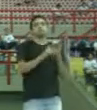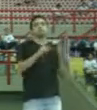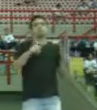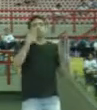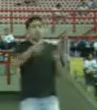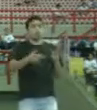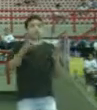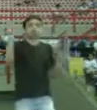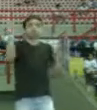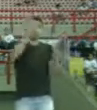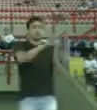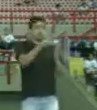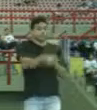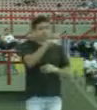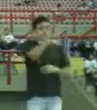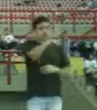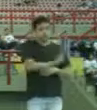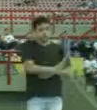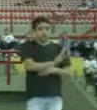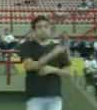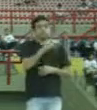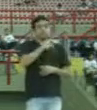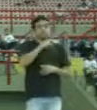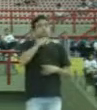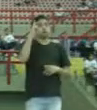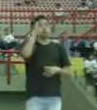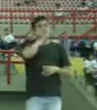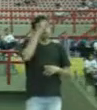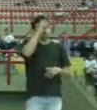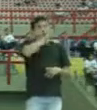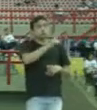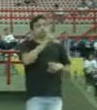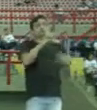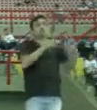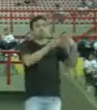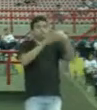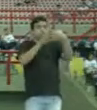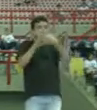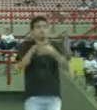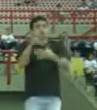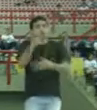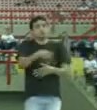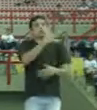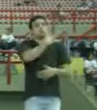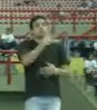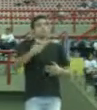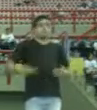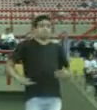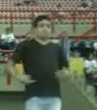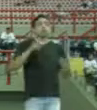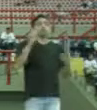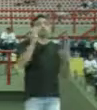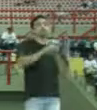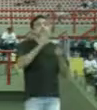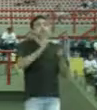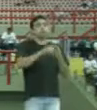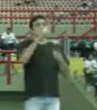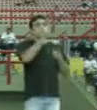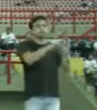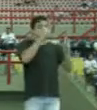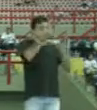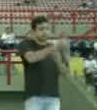disse que essa vinda ao Brasil dessas pessoas é um desafio, tá, para o nosso governo e é um desafio para a